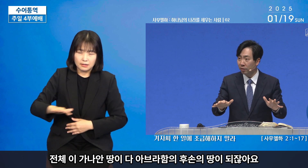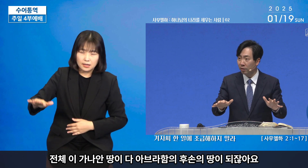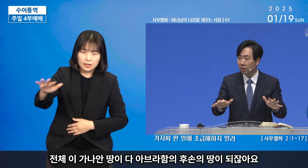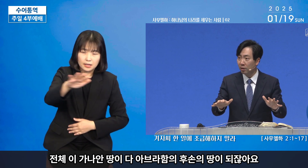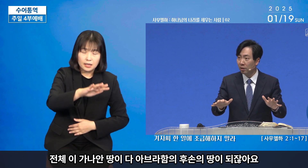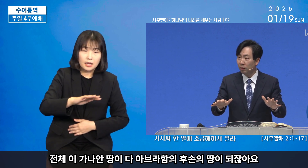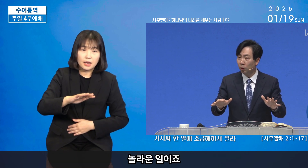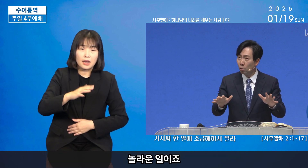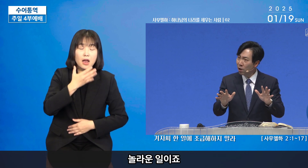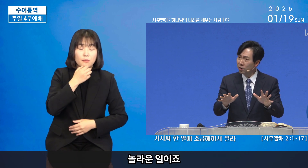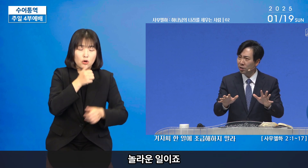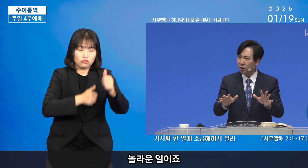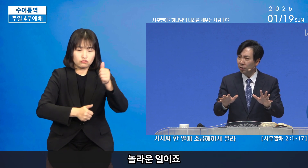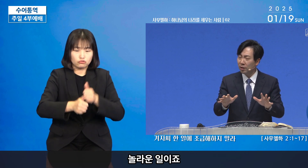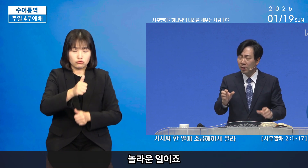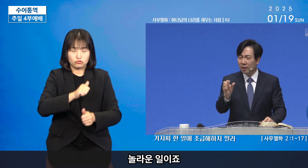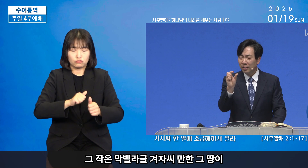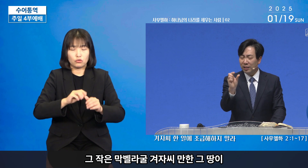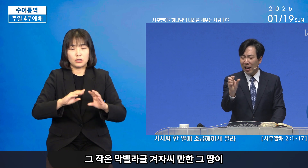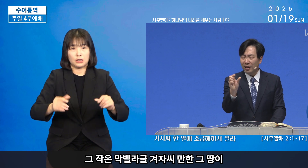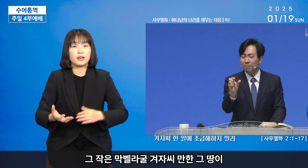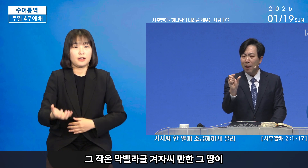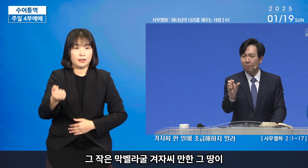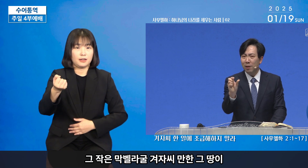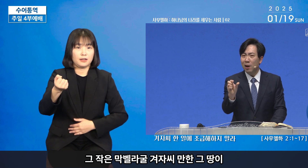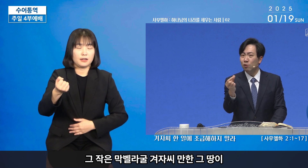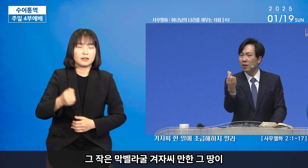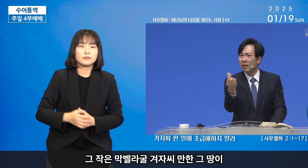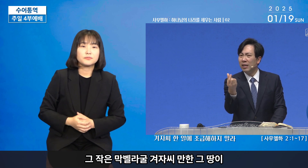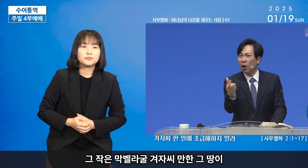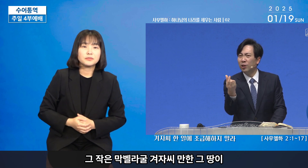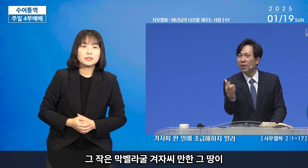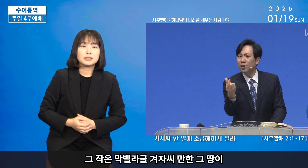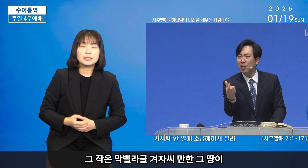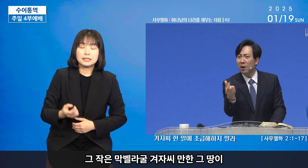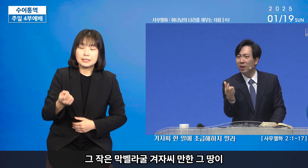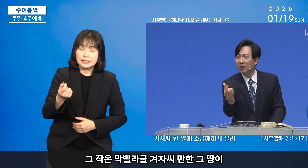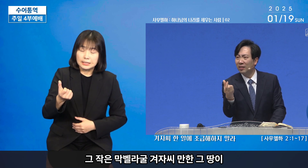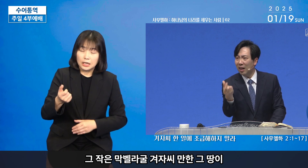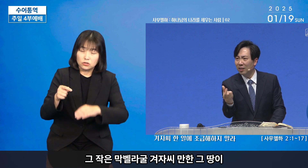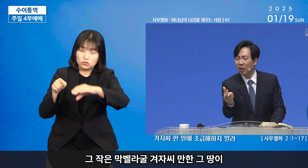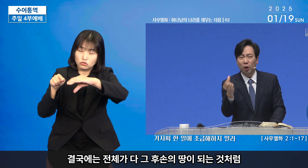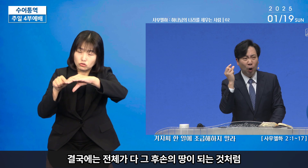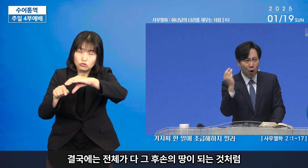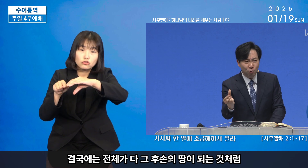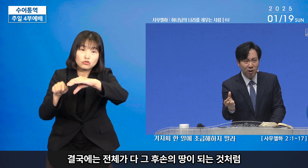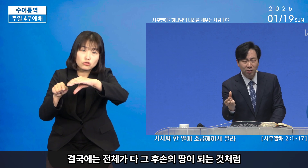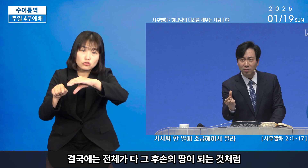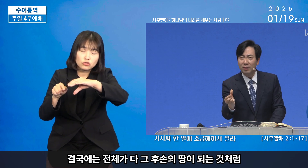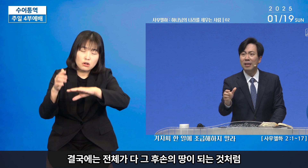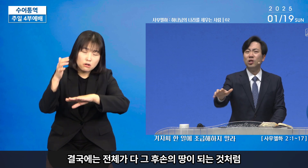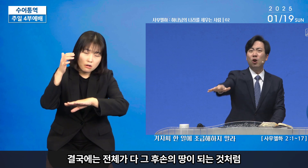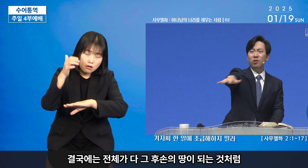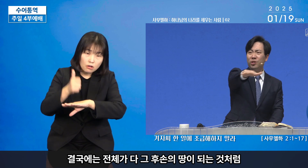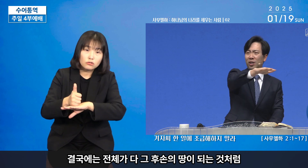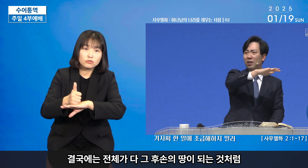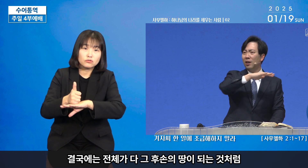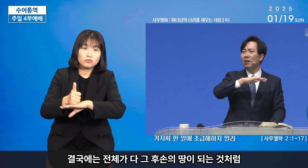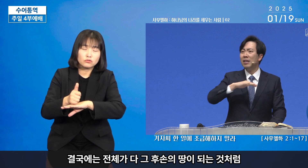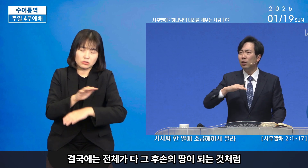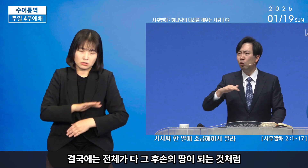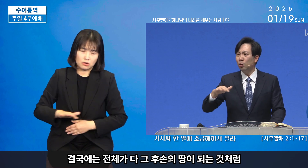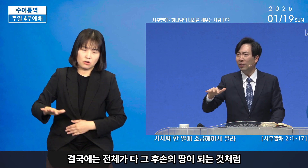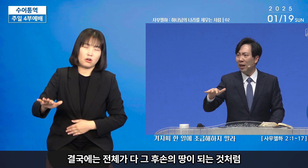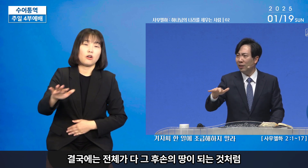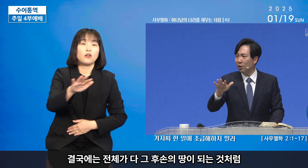되잖아요. 놀라운 일이죠. 그 작은 막벨라 굴 겨자씨만한 그 땅이 결국에는 전체가